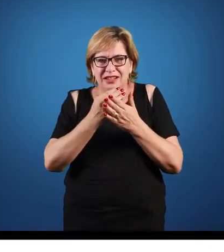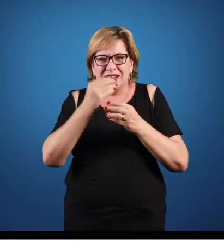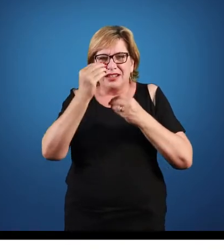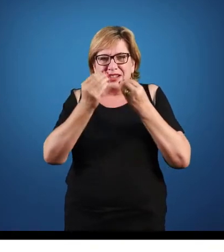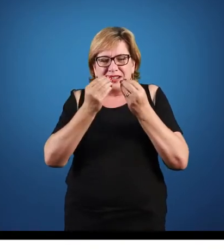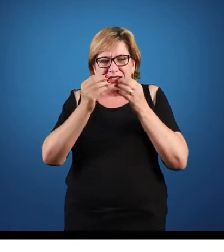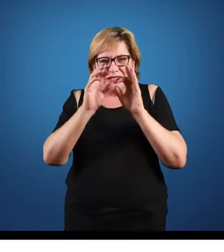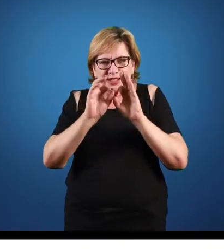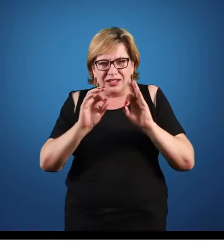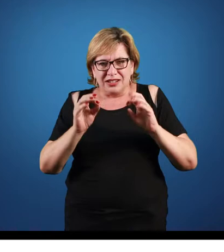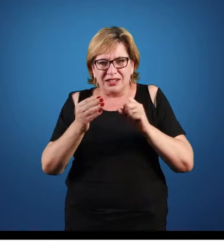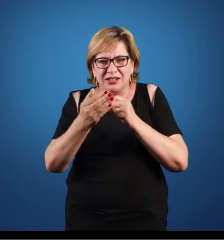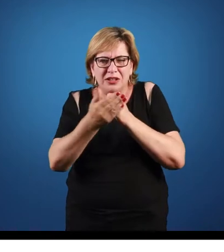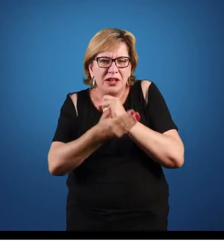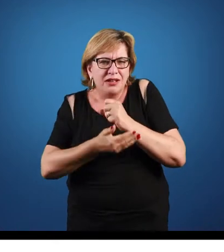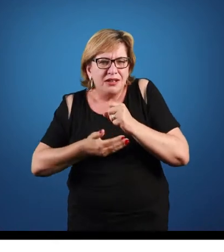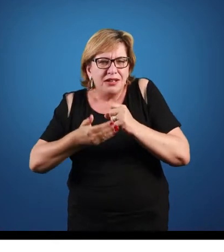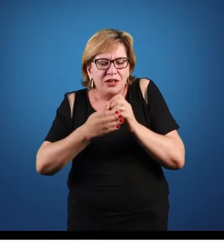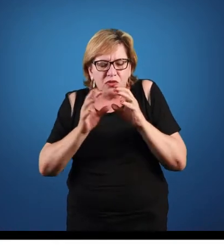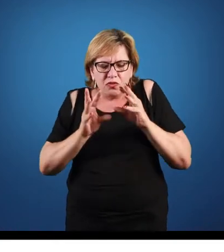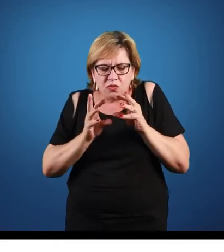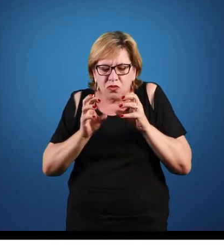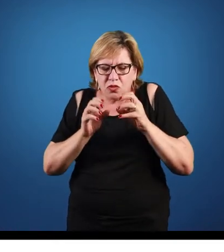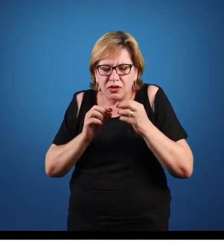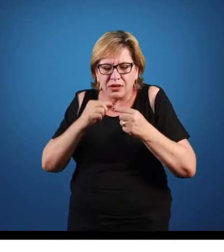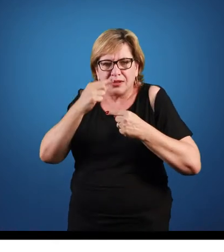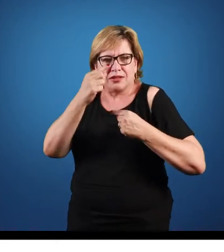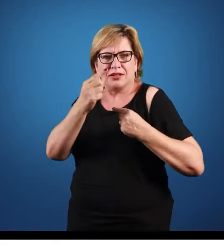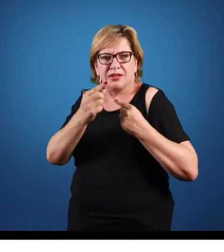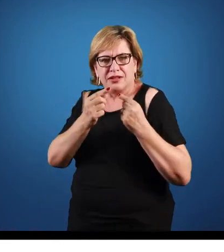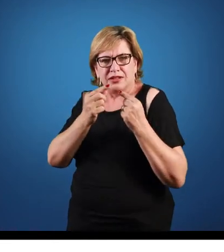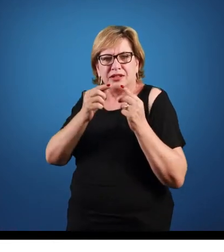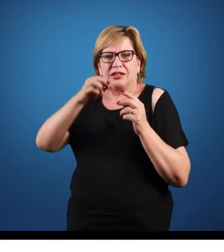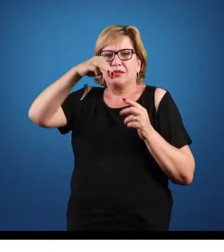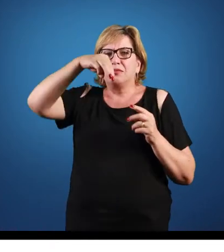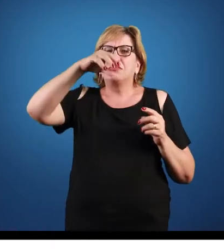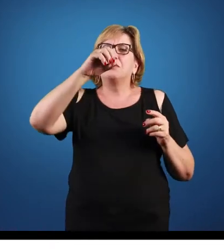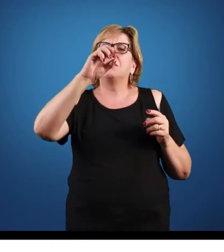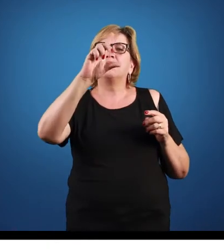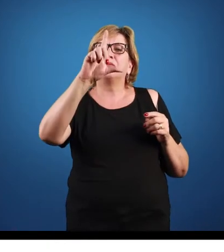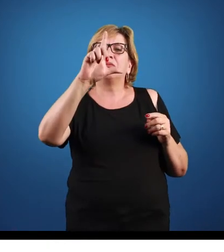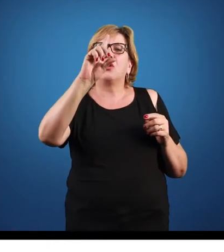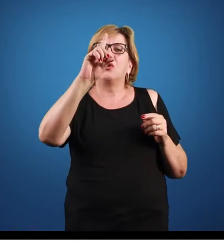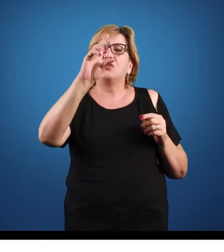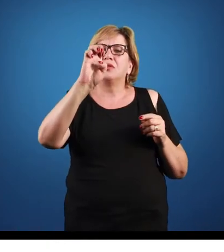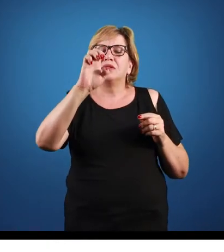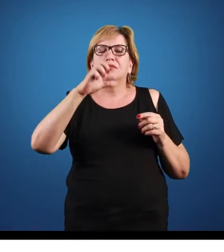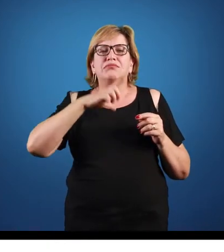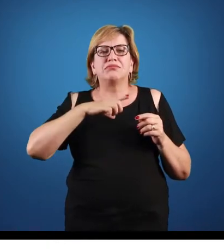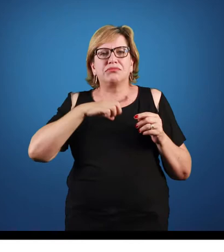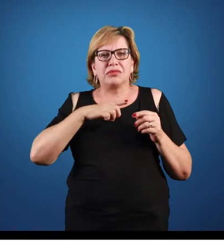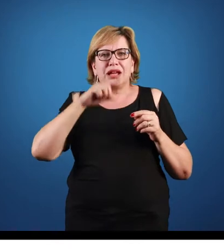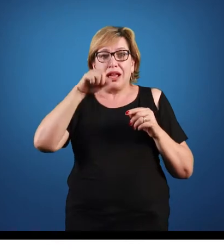que o material base onde você faz a escultura e depois tem um monte de se poder alcançar por favor então essa peça que é silicone azul é